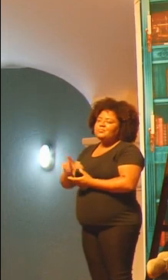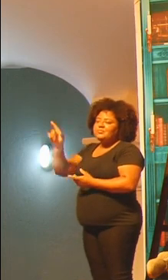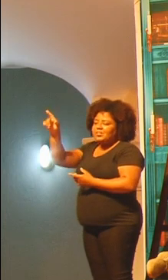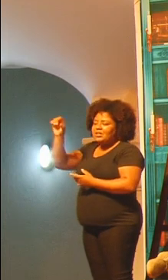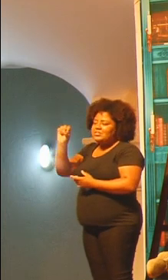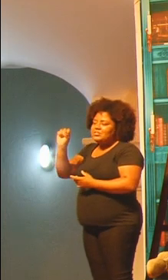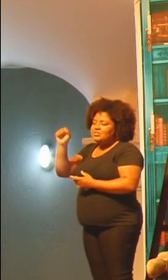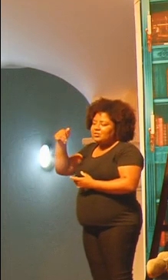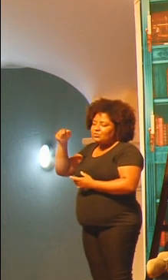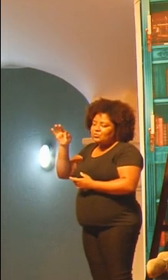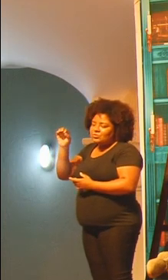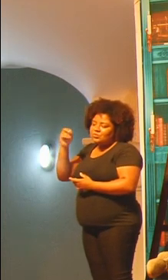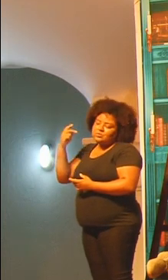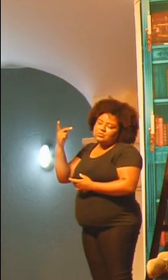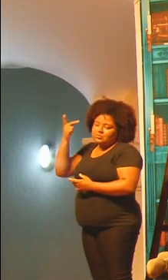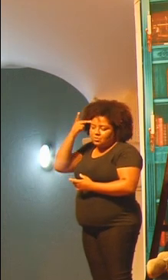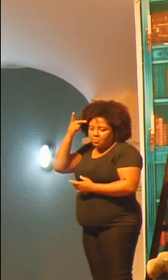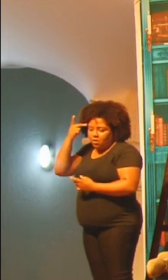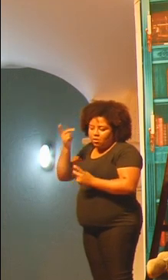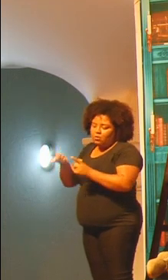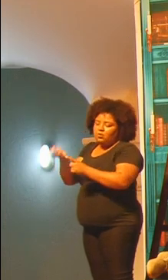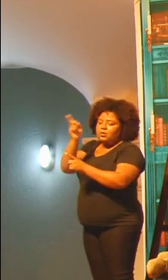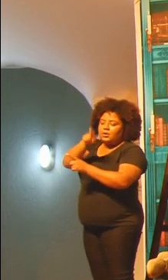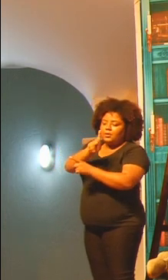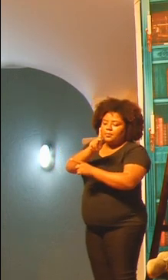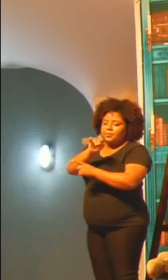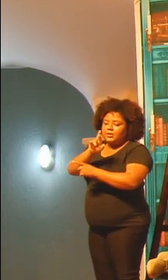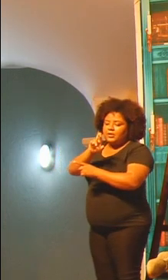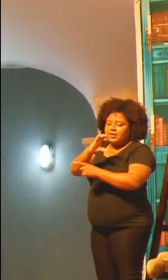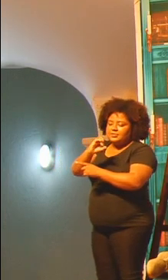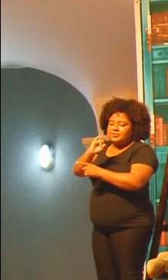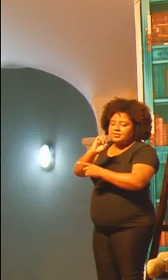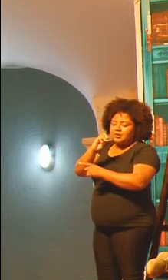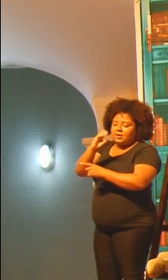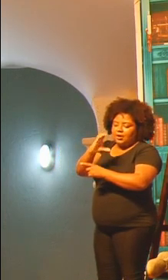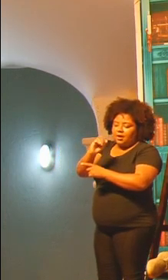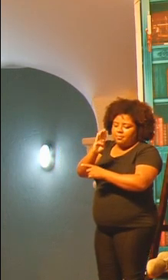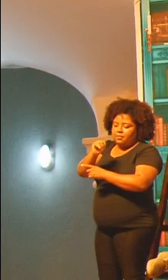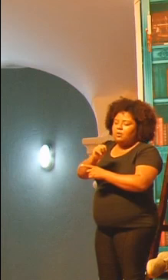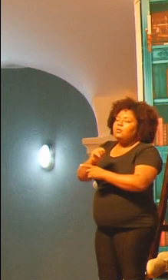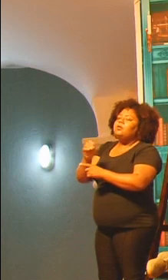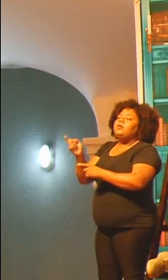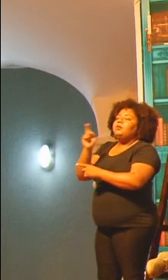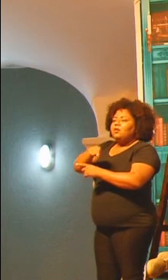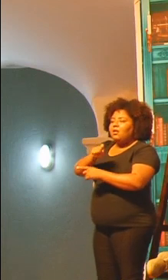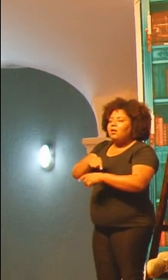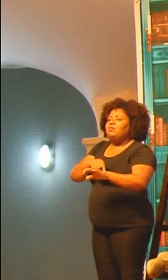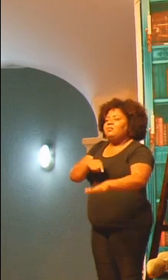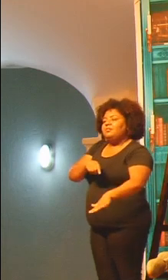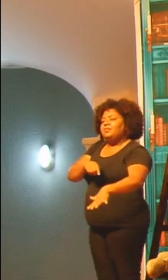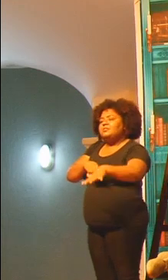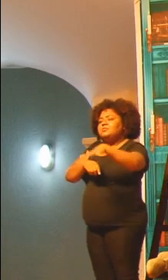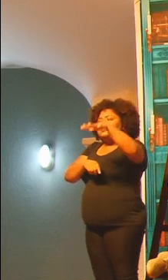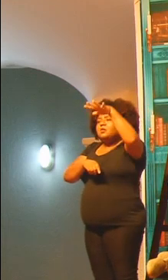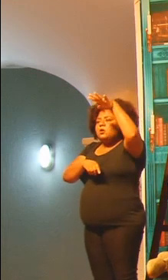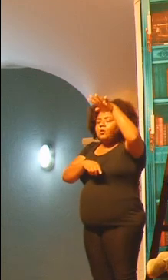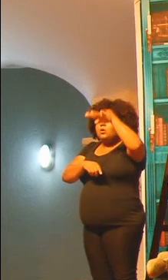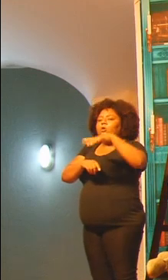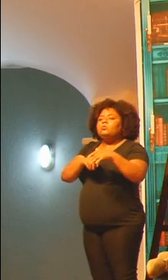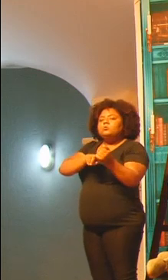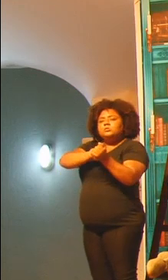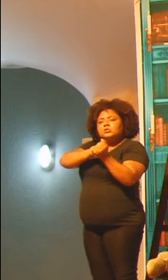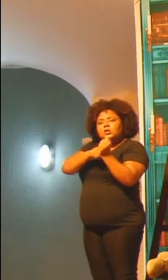Piracicaba, no interior de São Paulo, e de Piracicaba para Santa Bárbara do Oeste. Lá ele cresceu e guardou esse segredo para